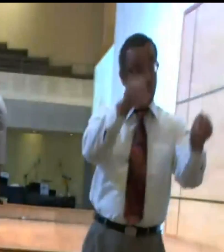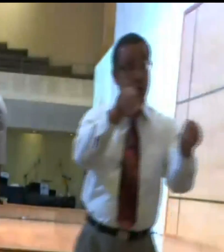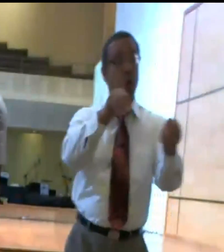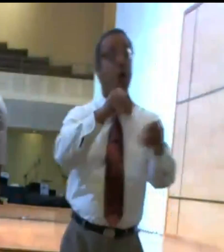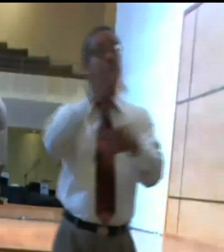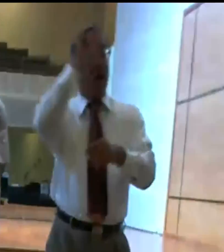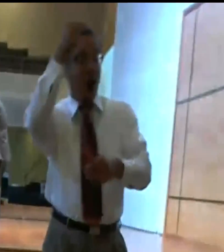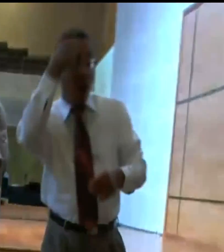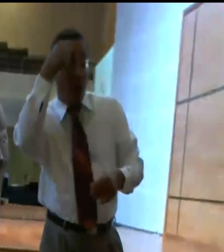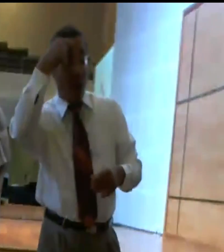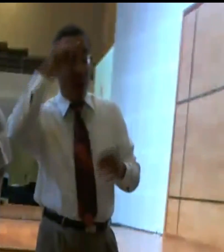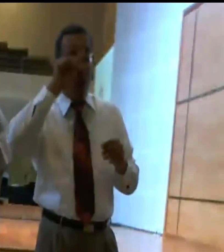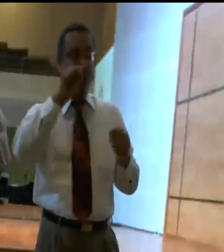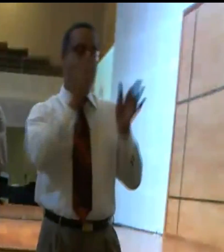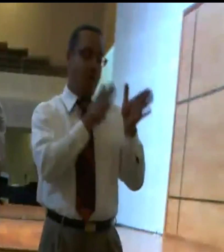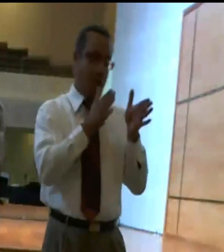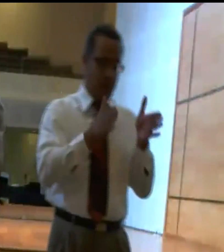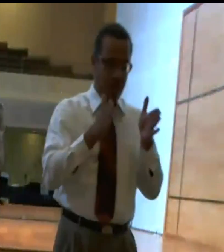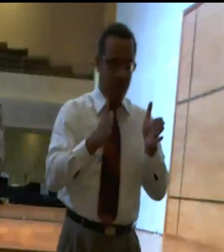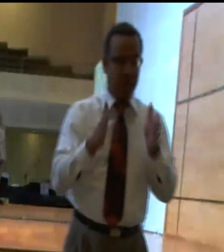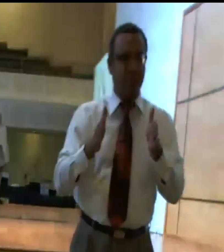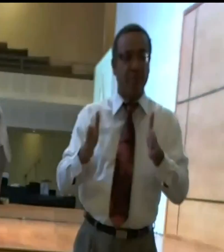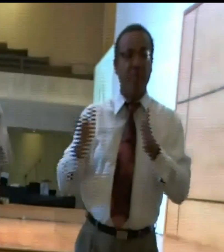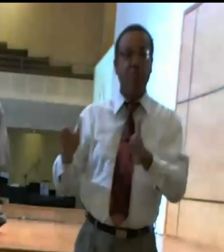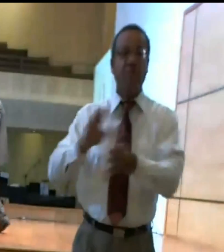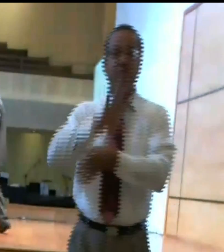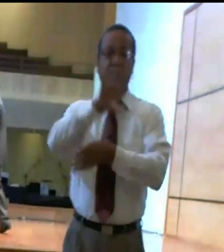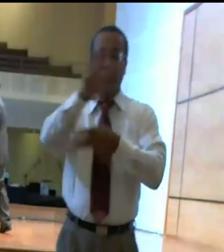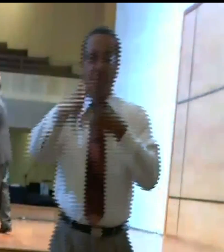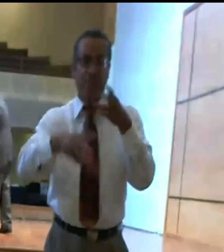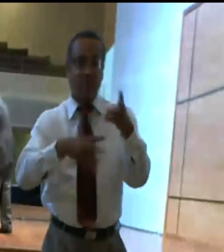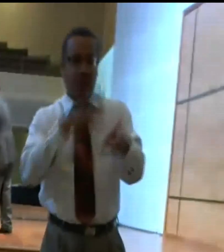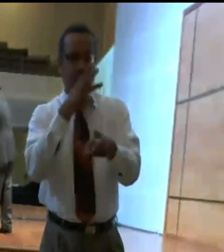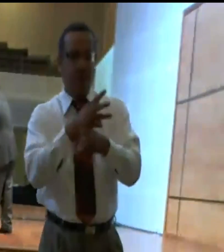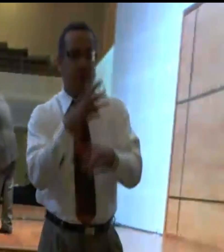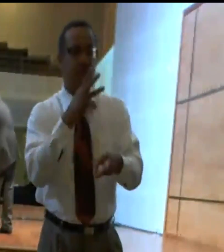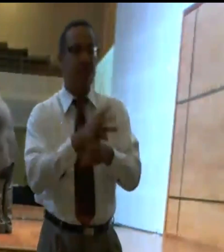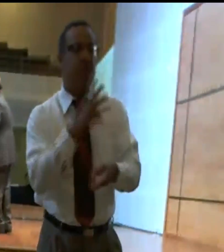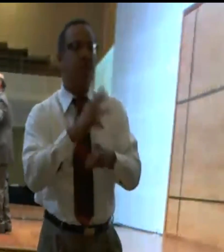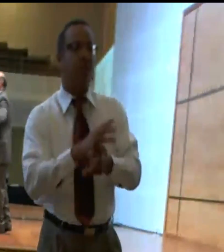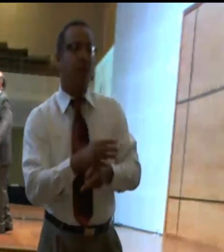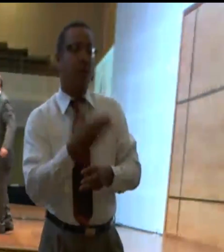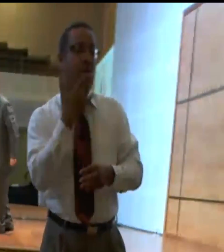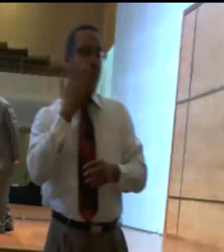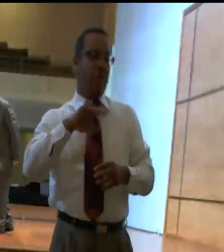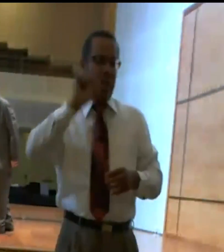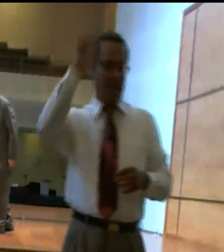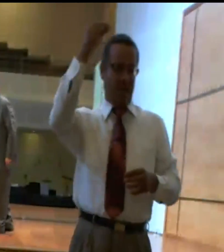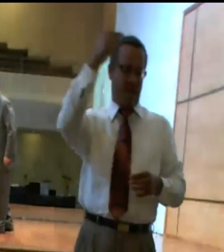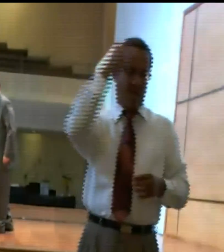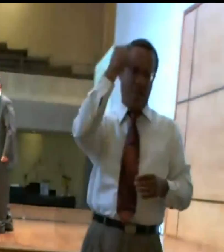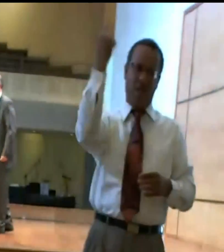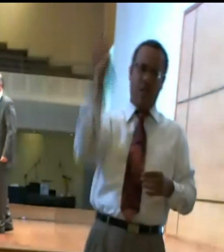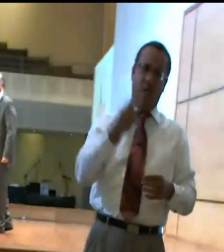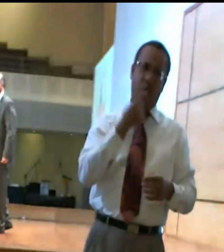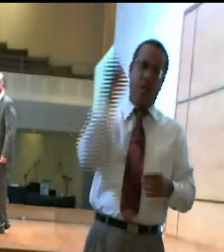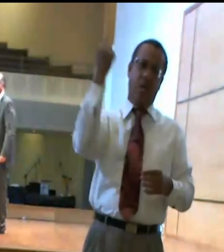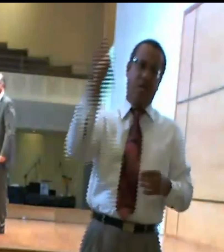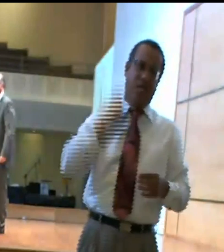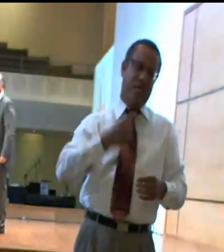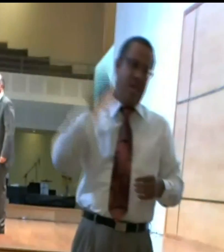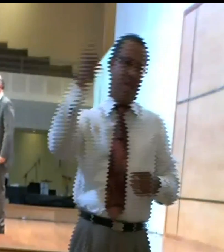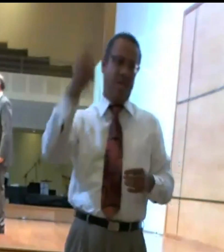Dios para que haya orden en el mundo. Un mal gobierno siempre será mejor que la